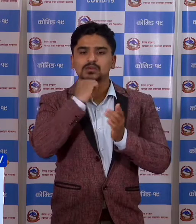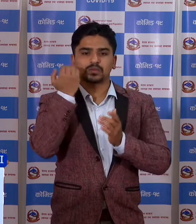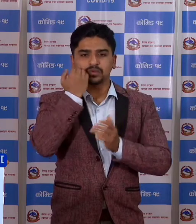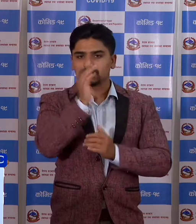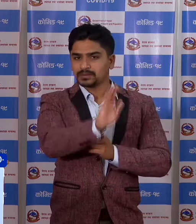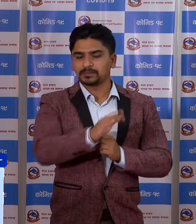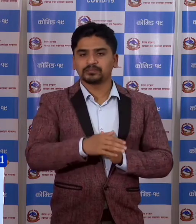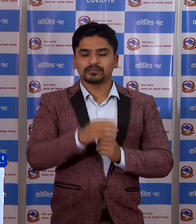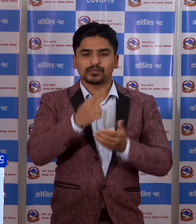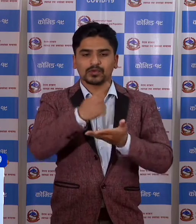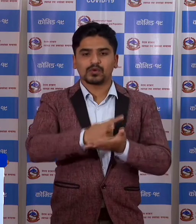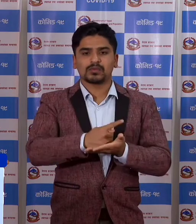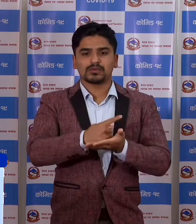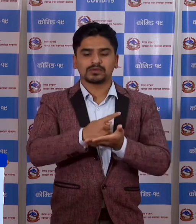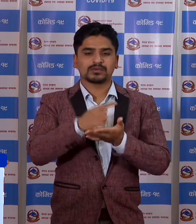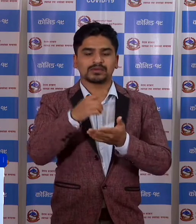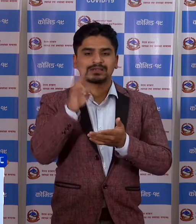हुनुहुन्छ। कपिलवस्तु